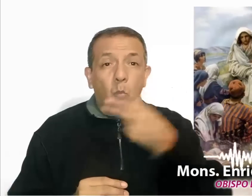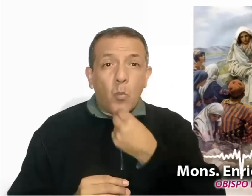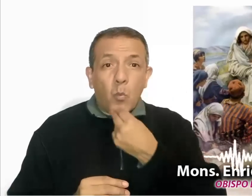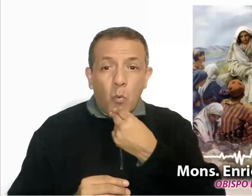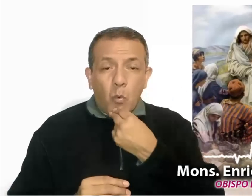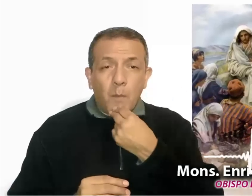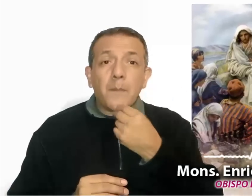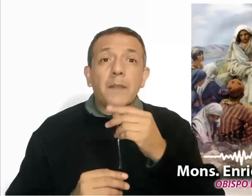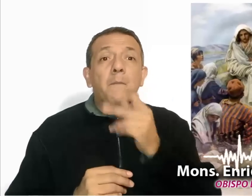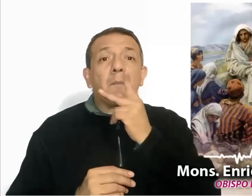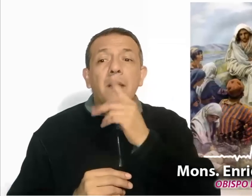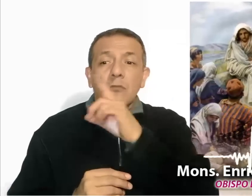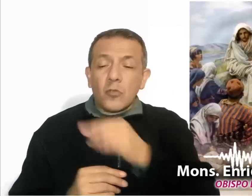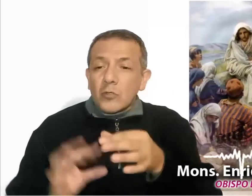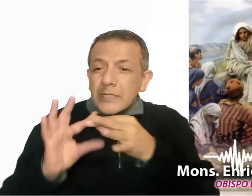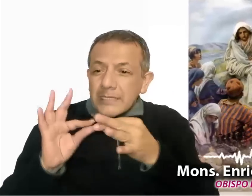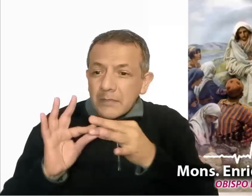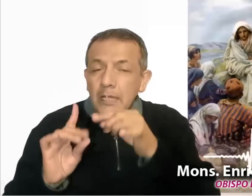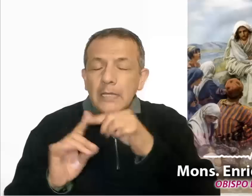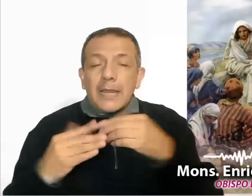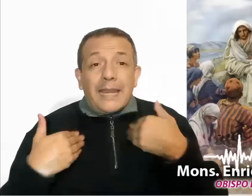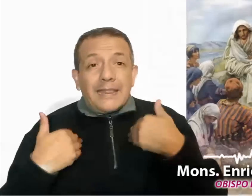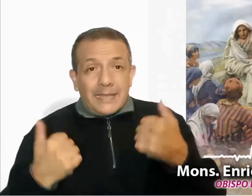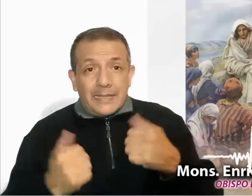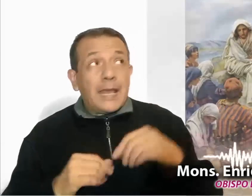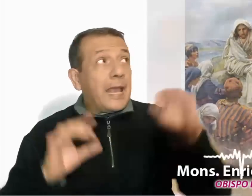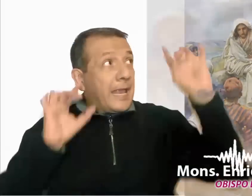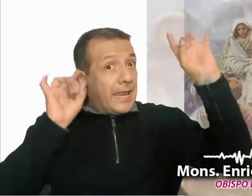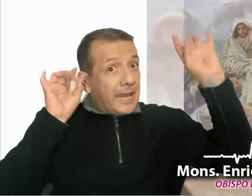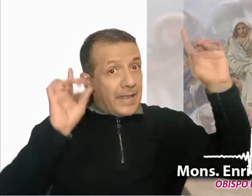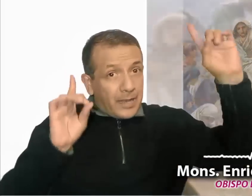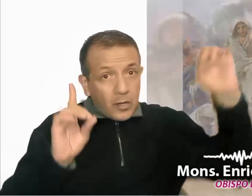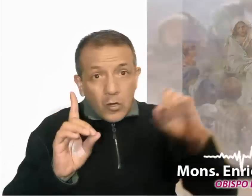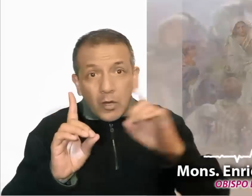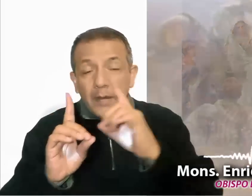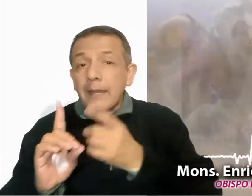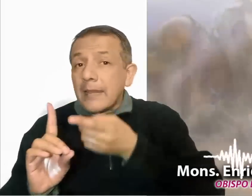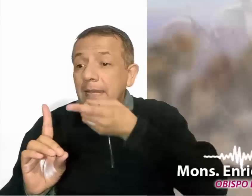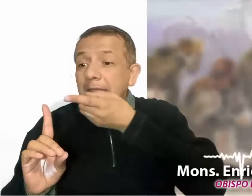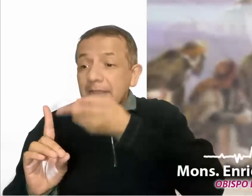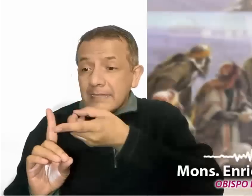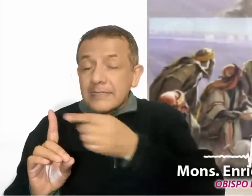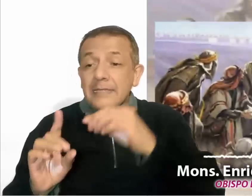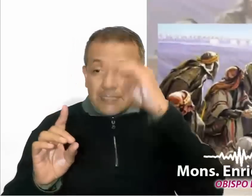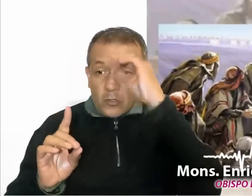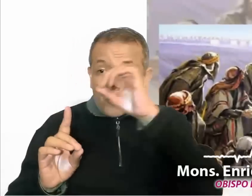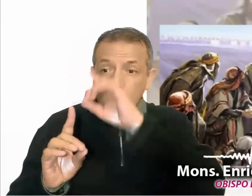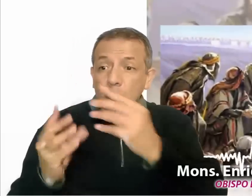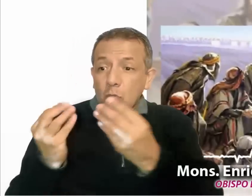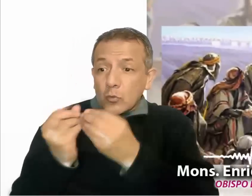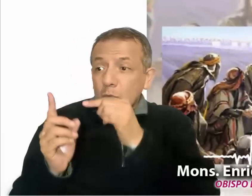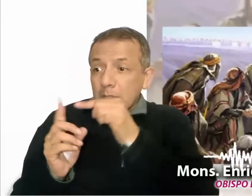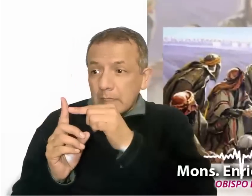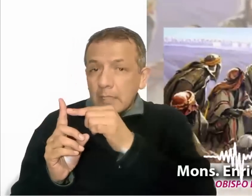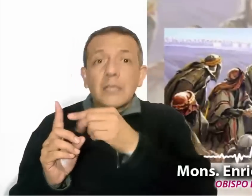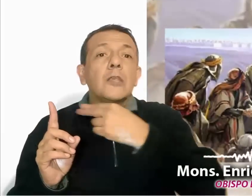actuación a favor del pueblo. Al saludo del ángel, "El Señor está contigo", Gedeón